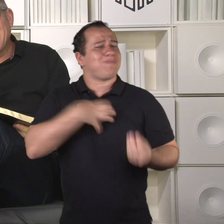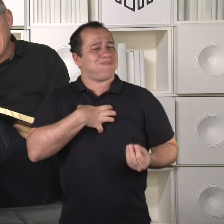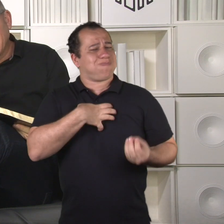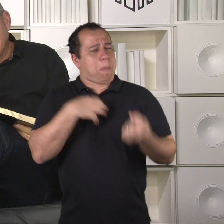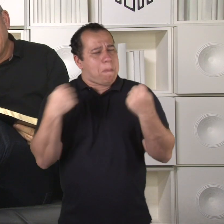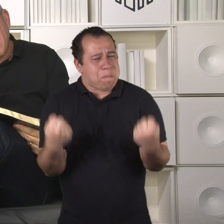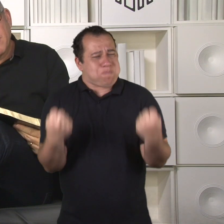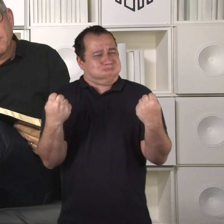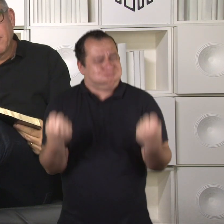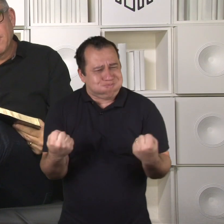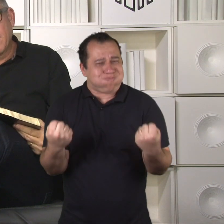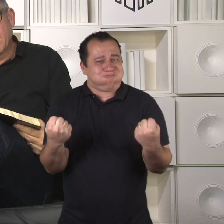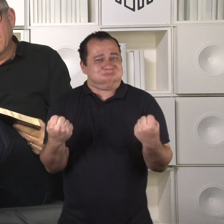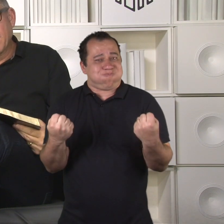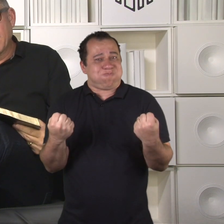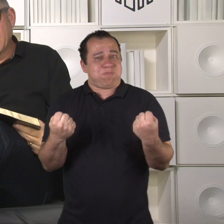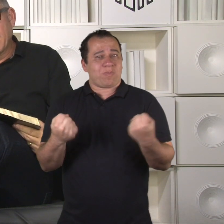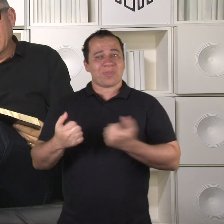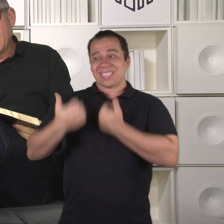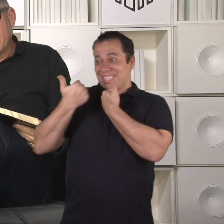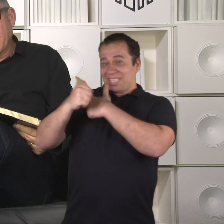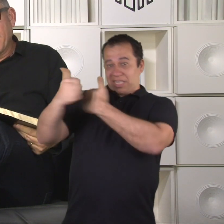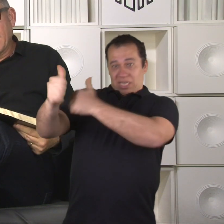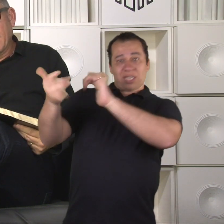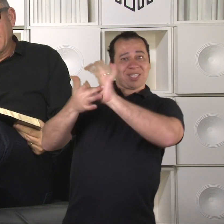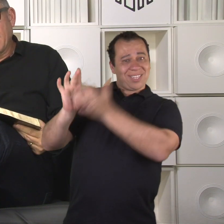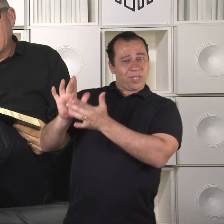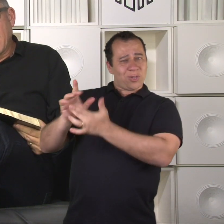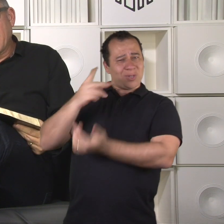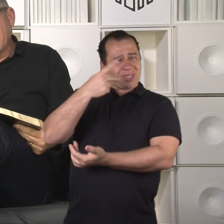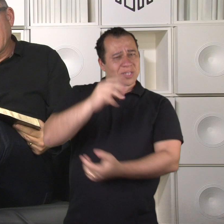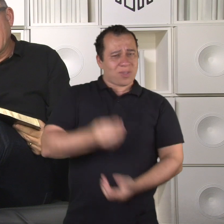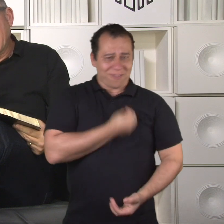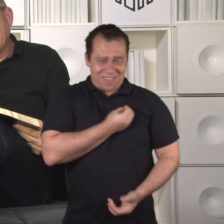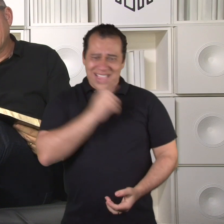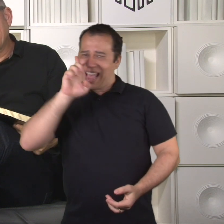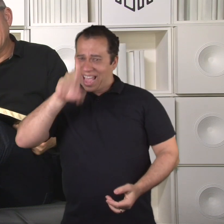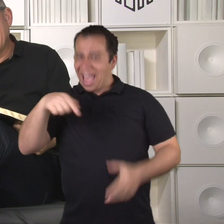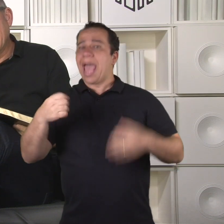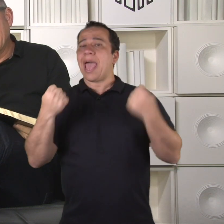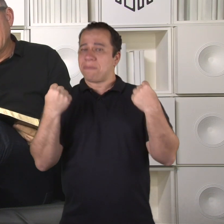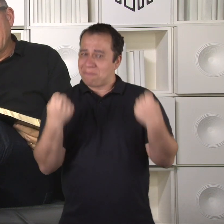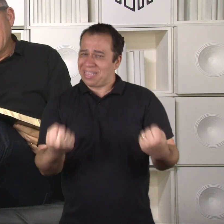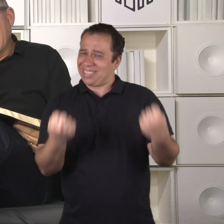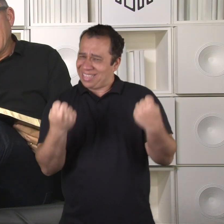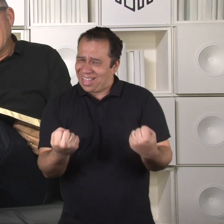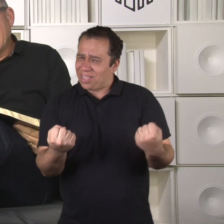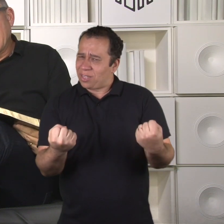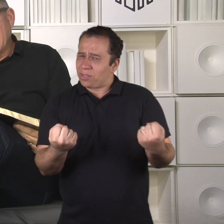fardo pesado demais para você? Que gera em você